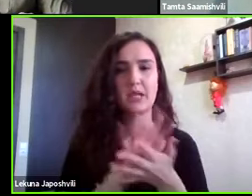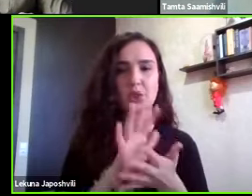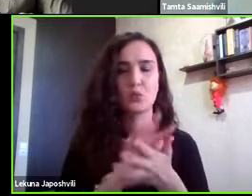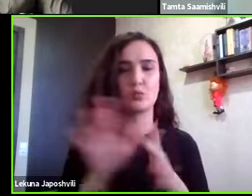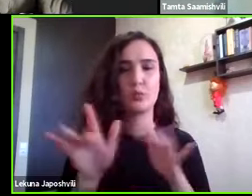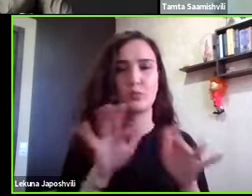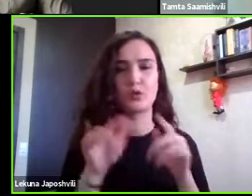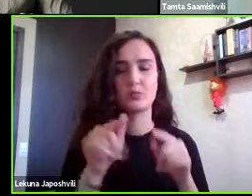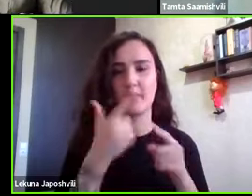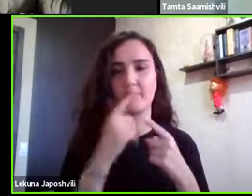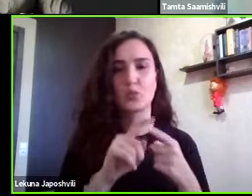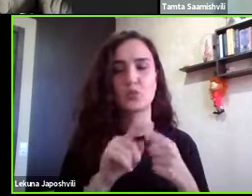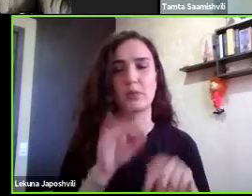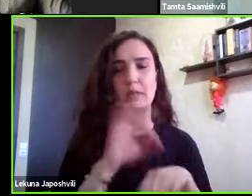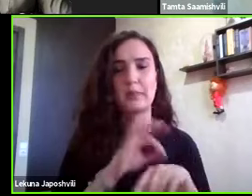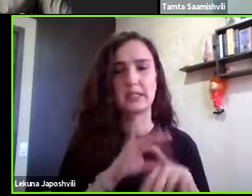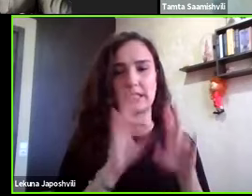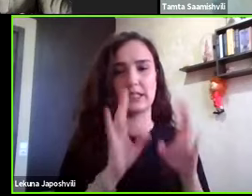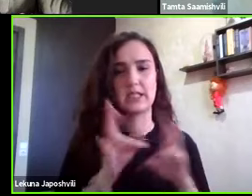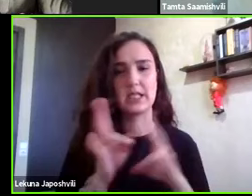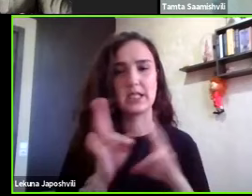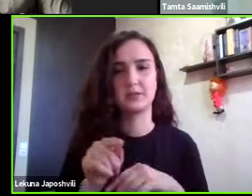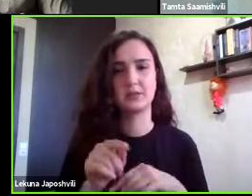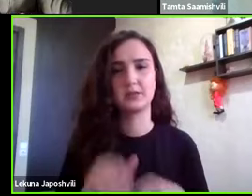ან ვირუსულმა ინფექციამ